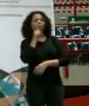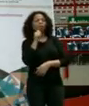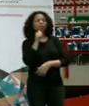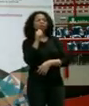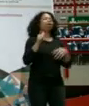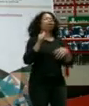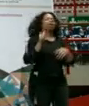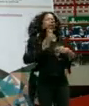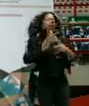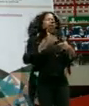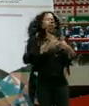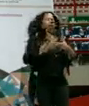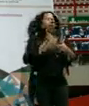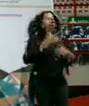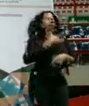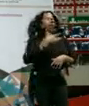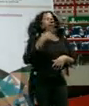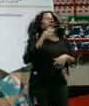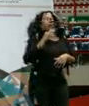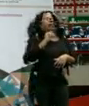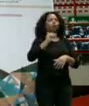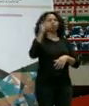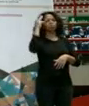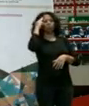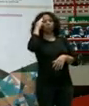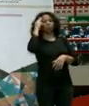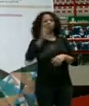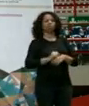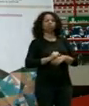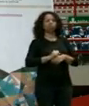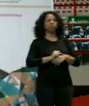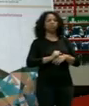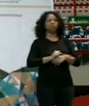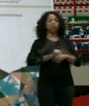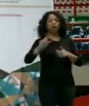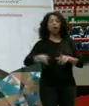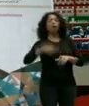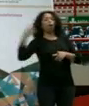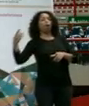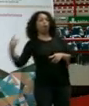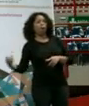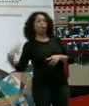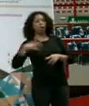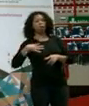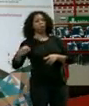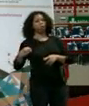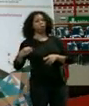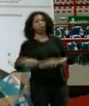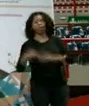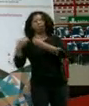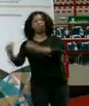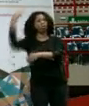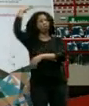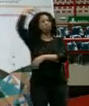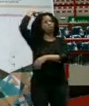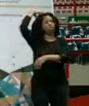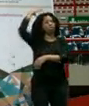Dom João. Esse não é aquele que nos filmes passa uma bestadinha, que não sabe fazer nada, só sabe comer frango.